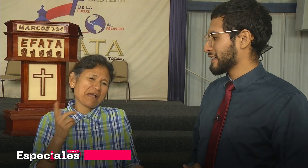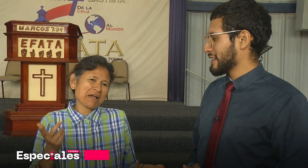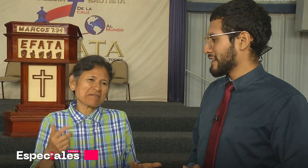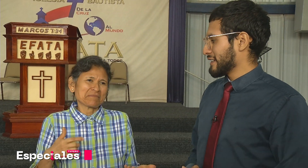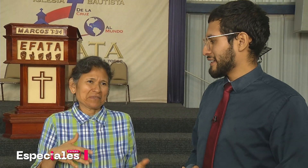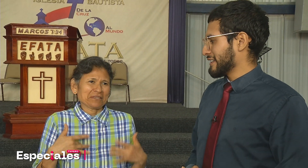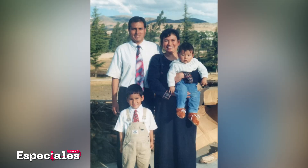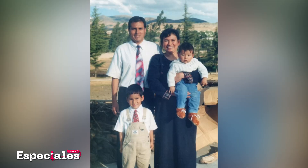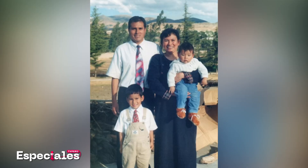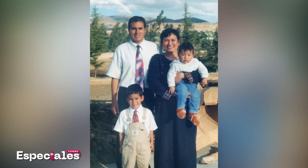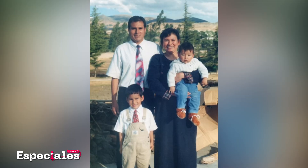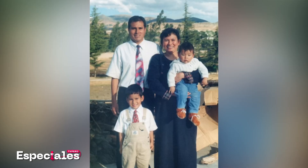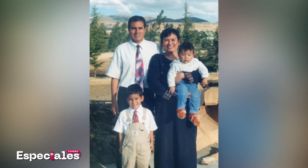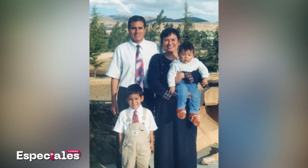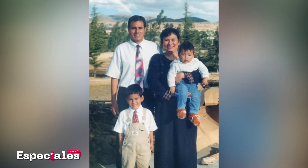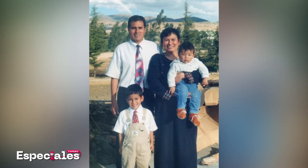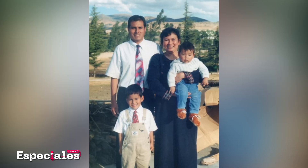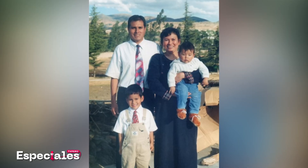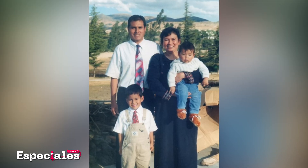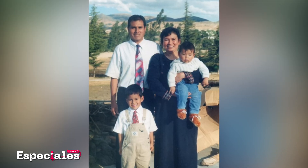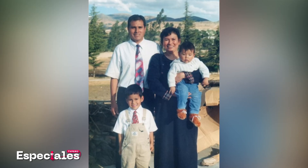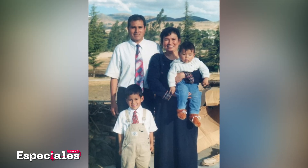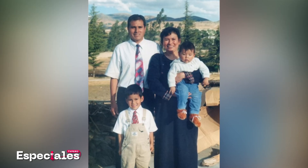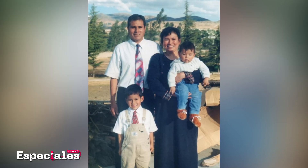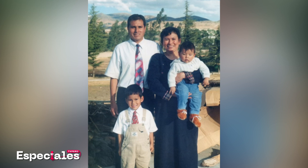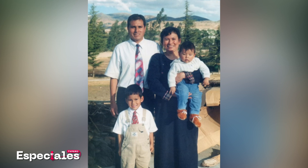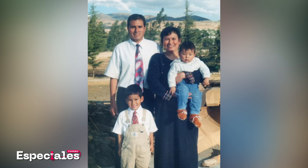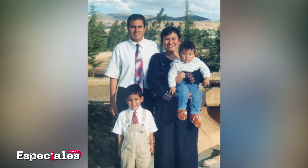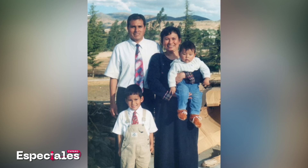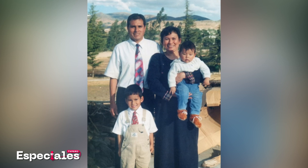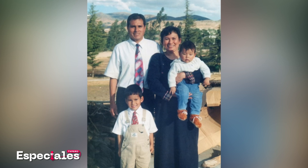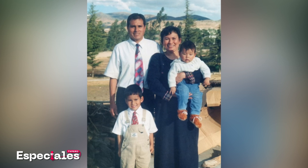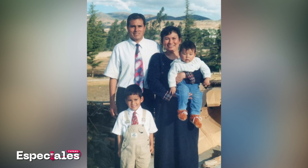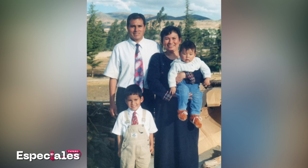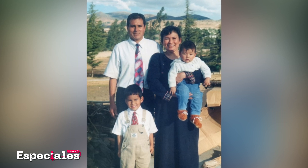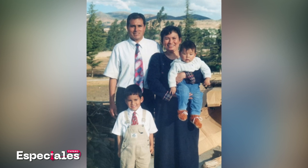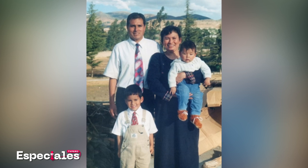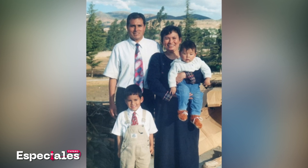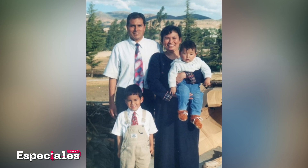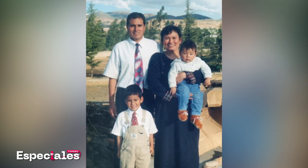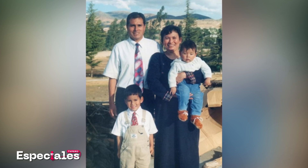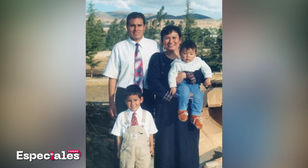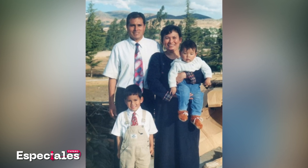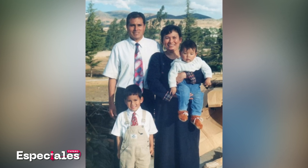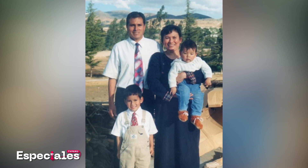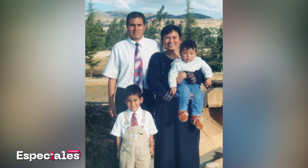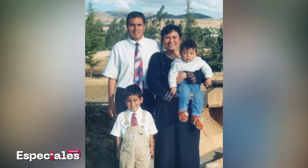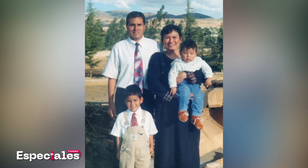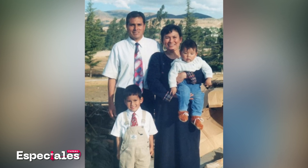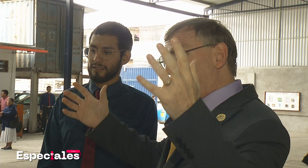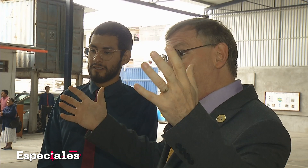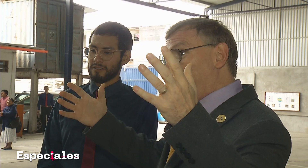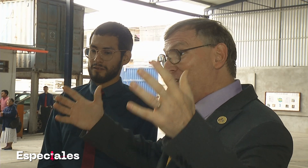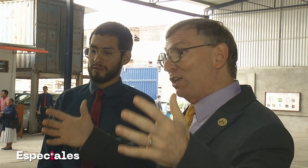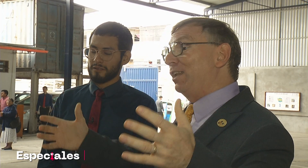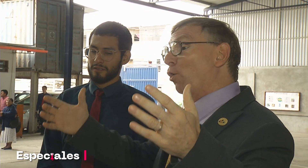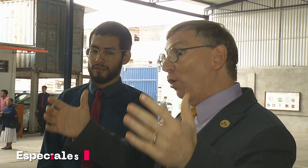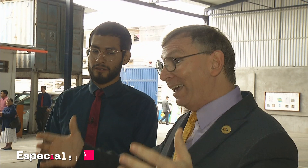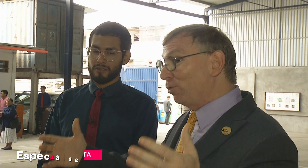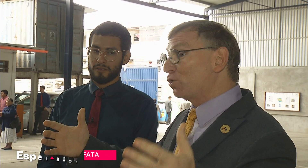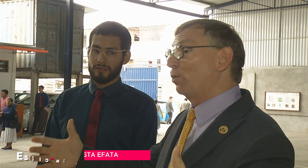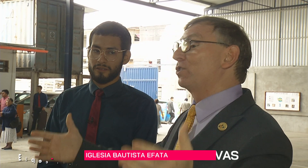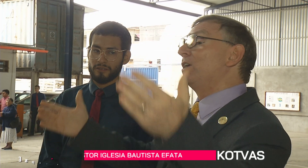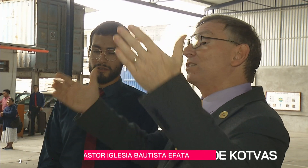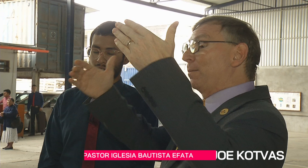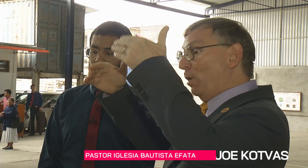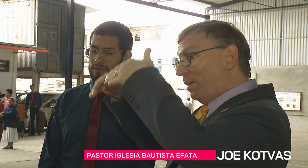sordas. Y yo me siento feliz. Y agradezco a Dios por mi hijo, por darme mi hijo, que Dios lo creó así. El Ministerio de